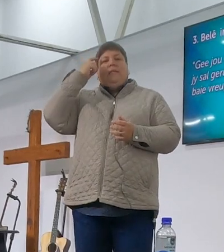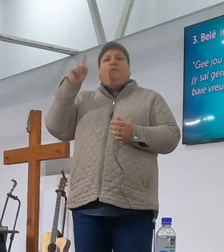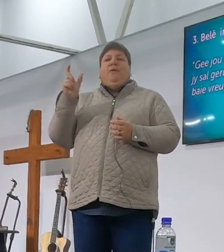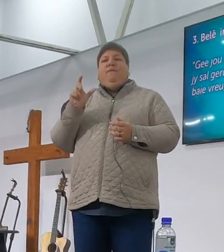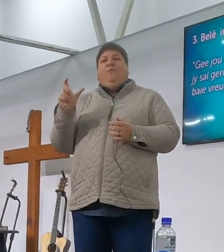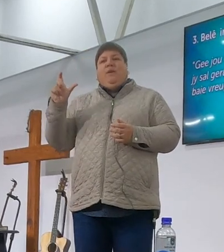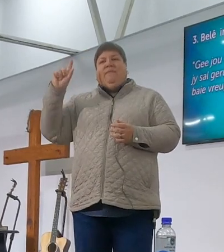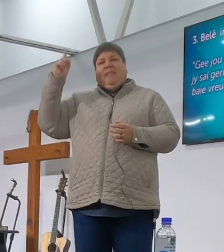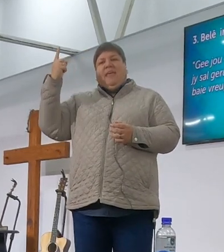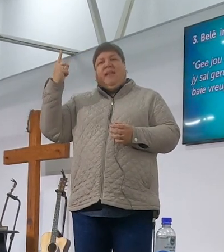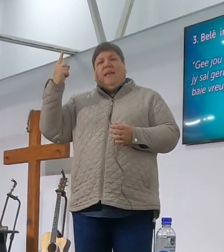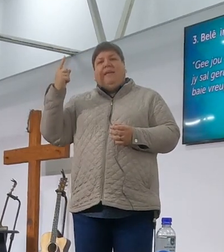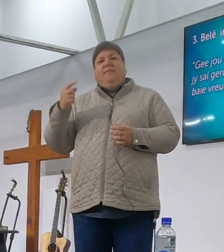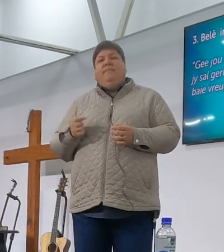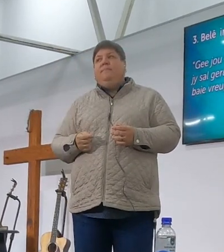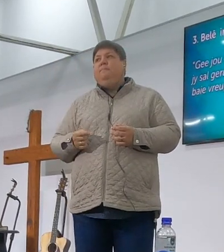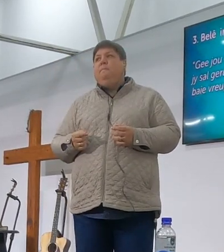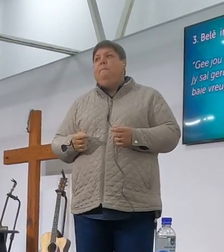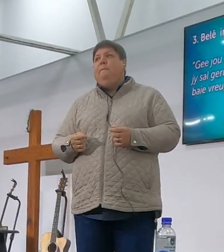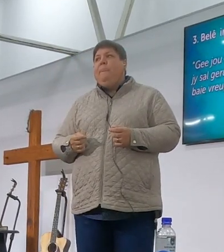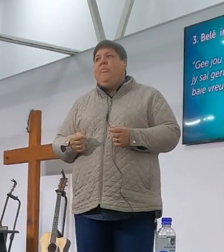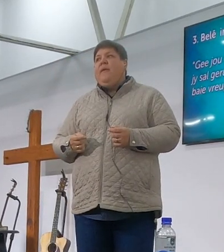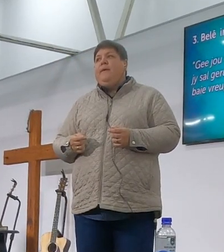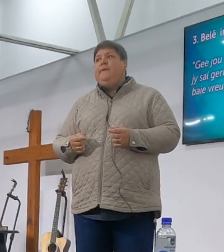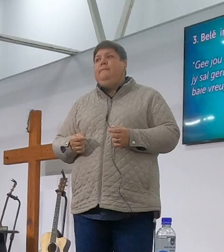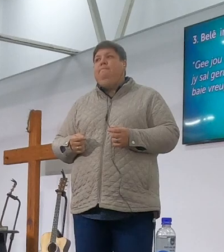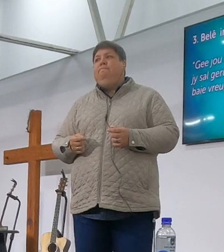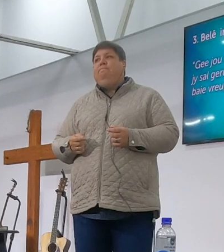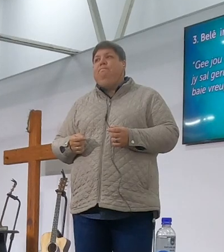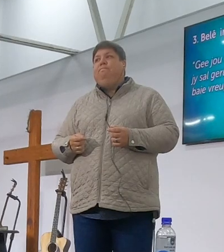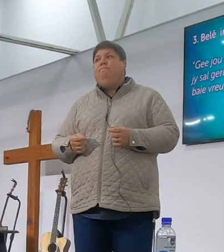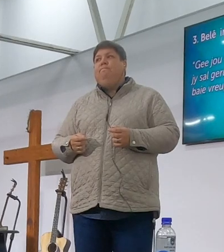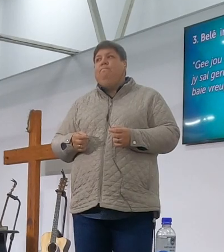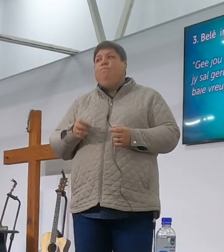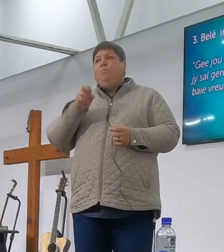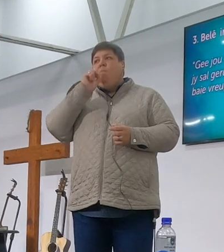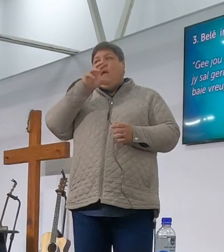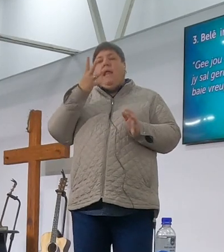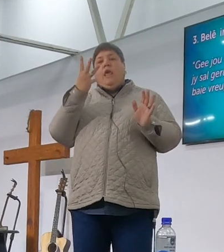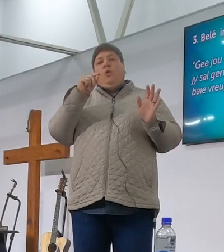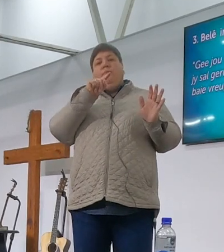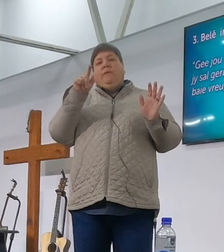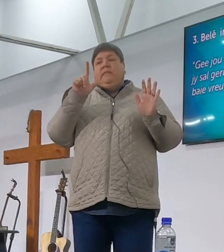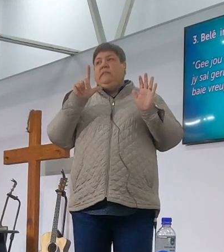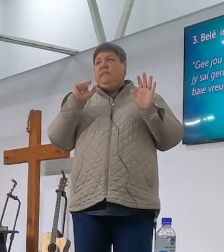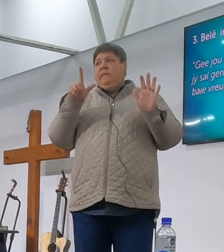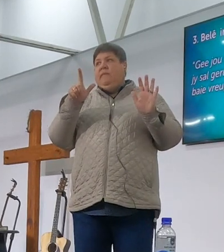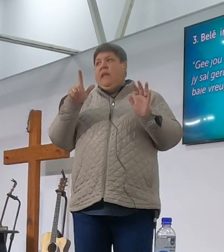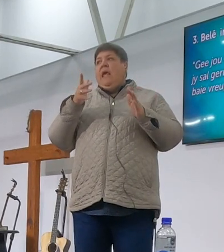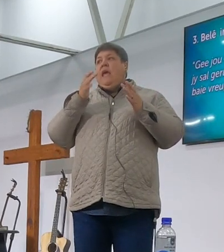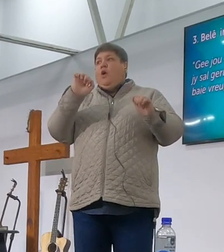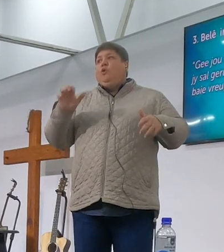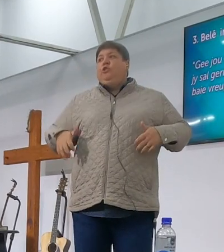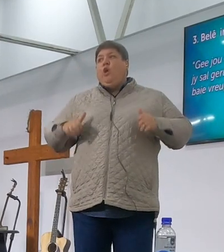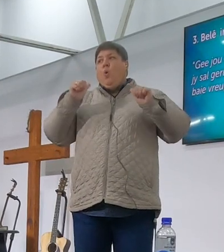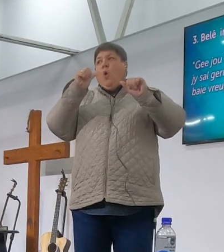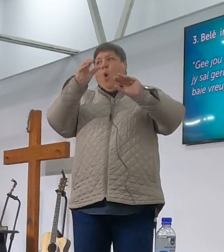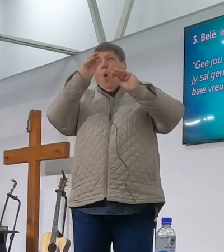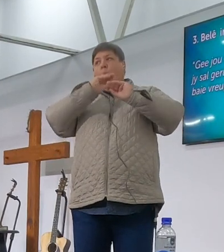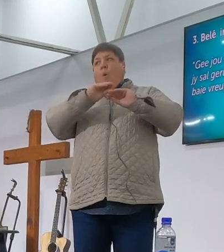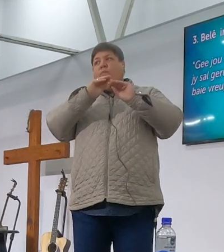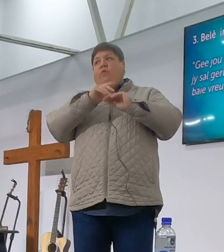die Here. Ons moet baie verder gaan as dit. Spreuke 29 vers 17, skryf Salomo, gee jou seun 'n goeie opvoeding en jy sal gerus wees oor